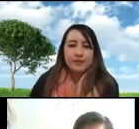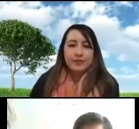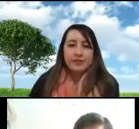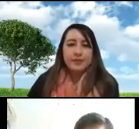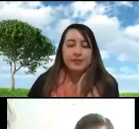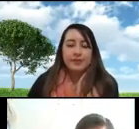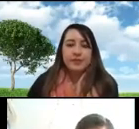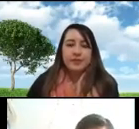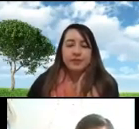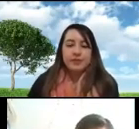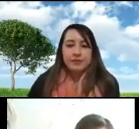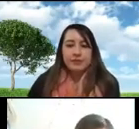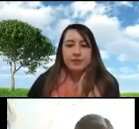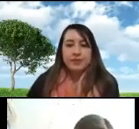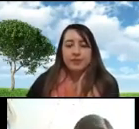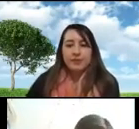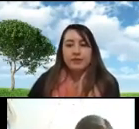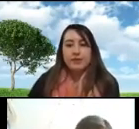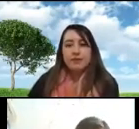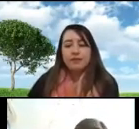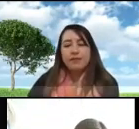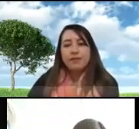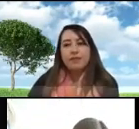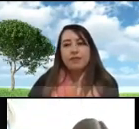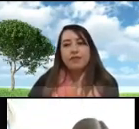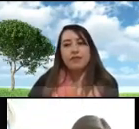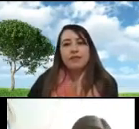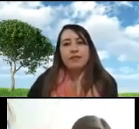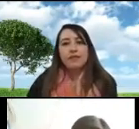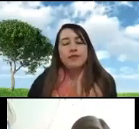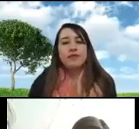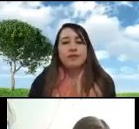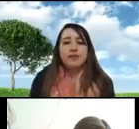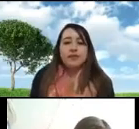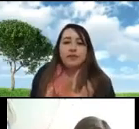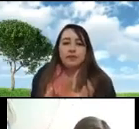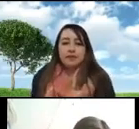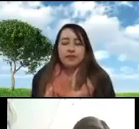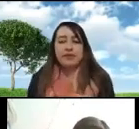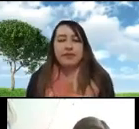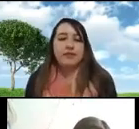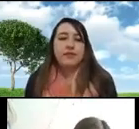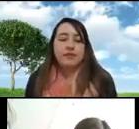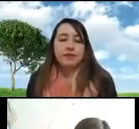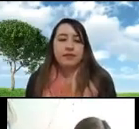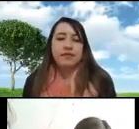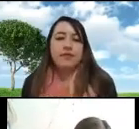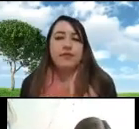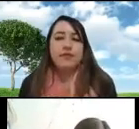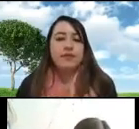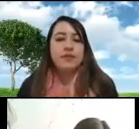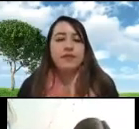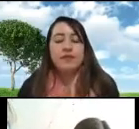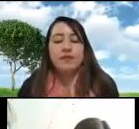En este tipo de ecosistemas, su vegetación se define como resultado del clima, el relieve y el suelo, acuáticos,